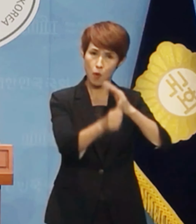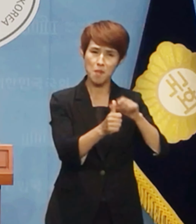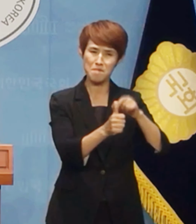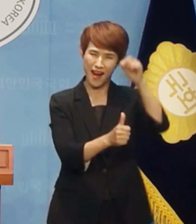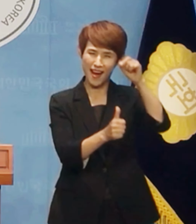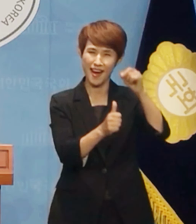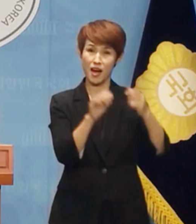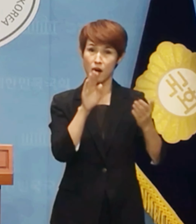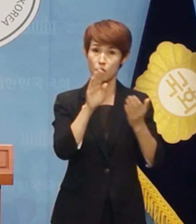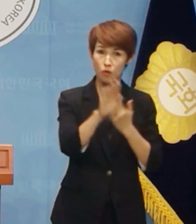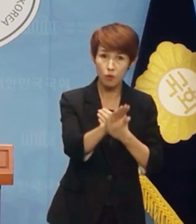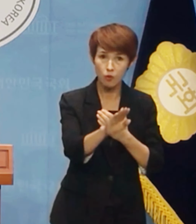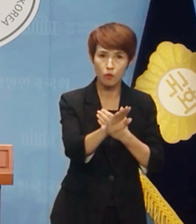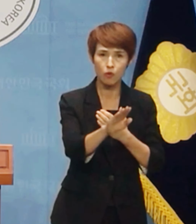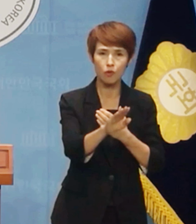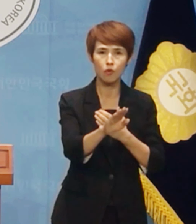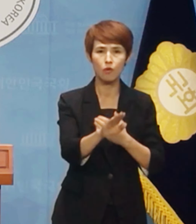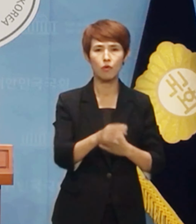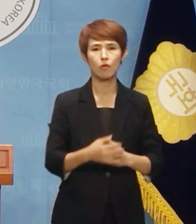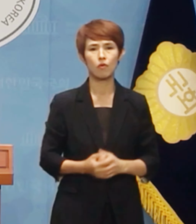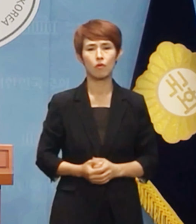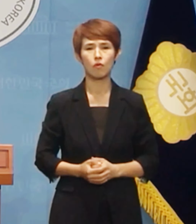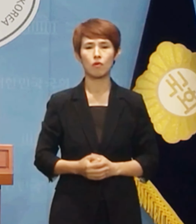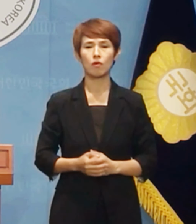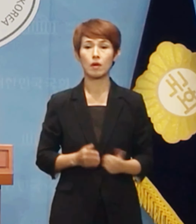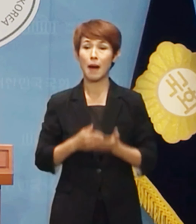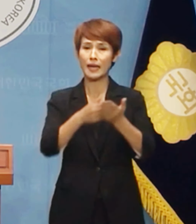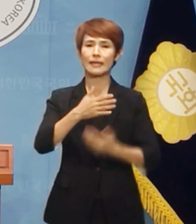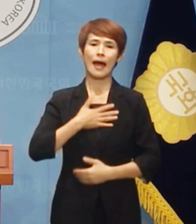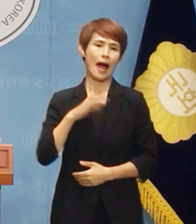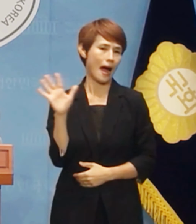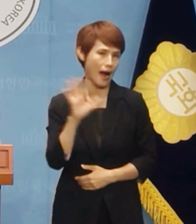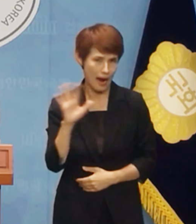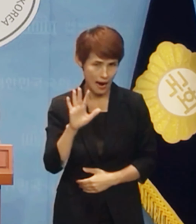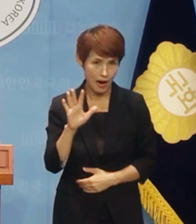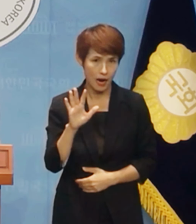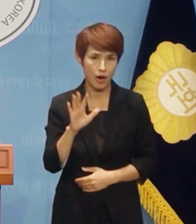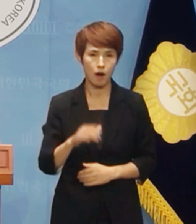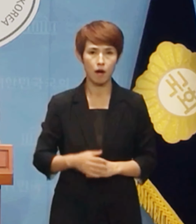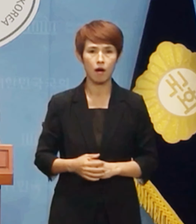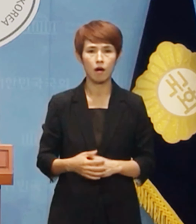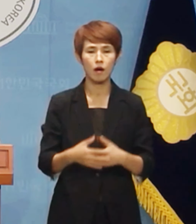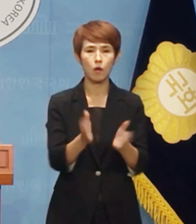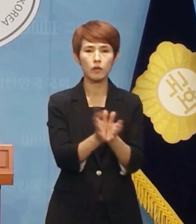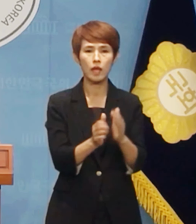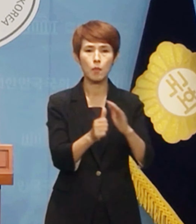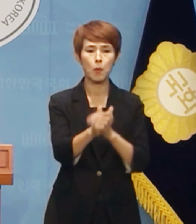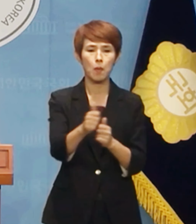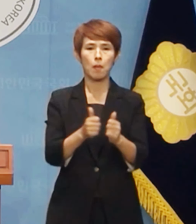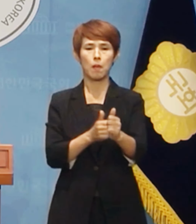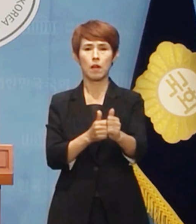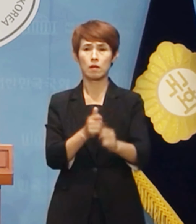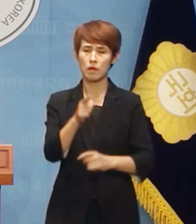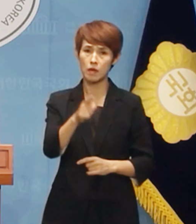당선되자마자 발의는 제가 하는게 아니다 라면서 원내대표 뒤로 숨고